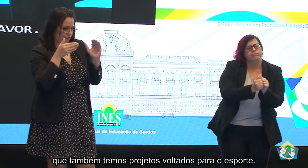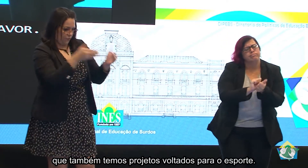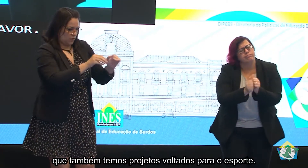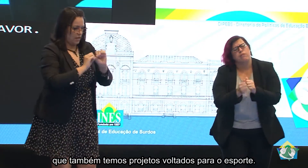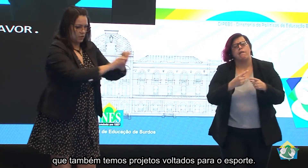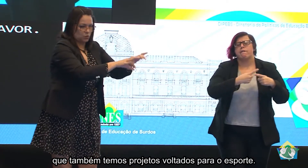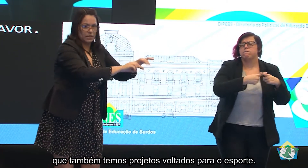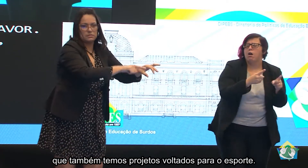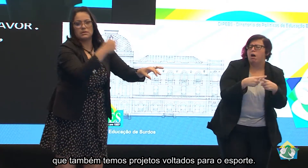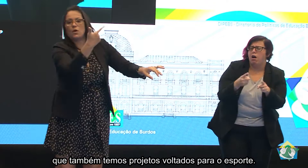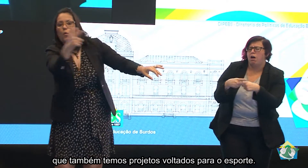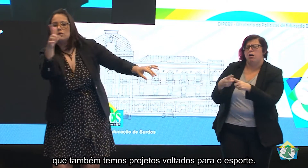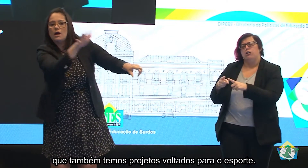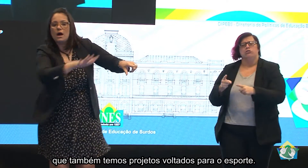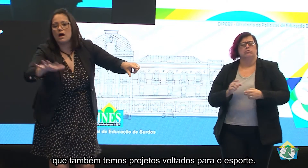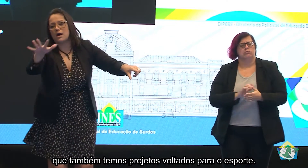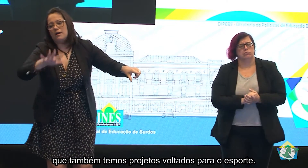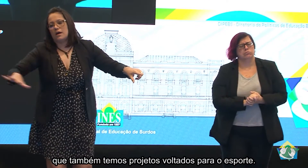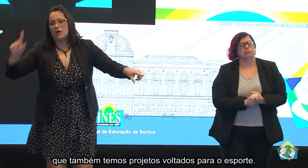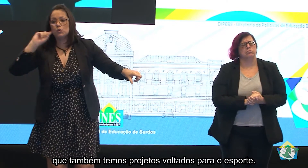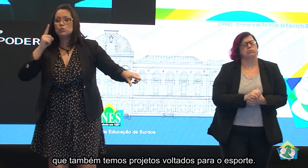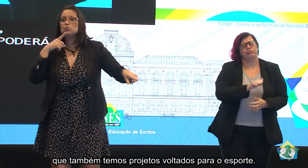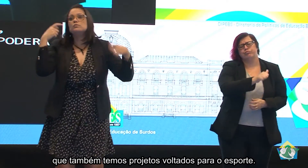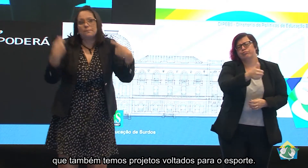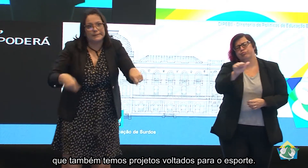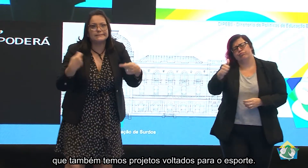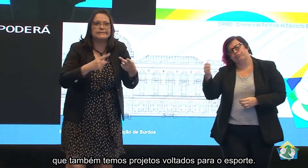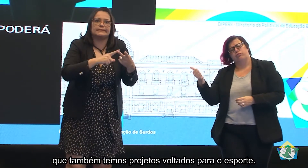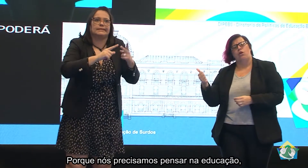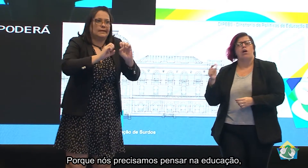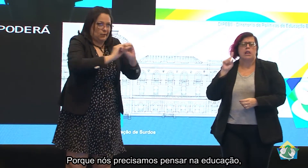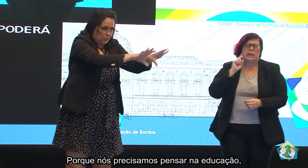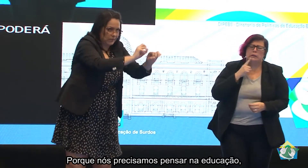também temos projetos voltados para o esporte,